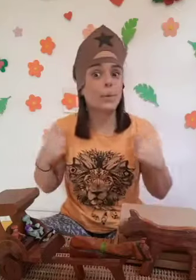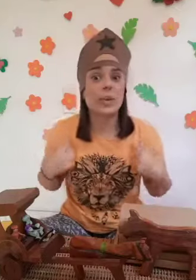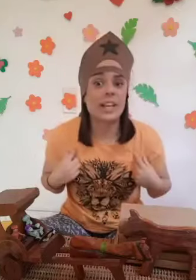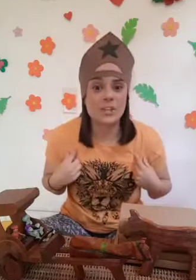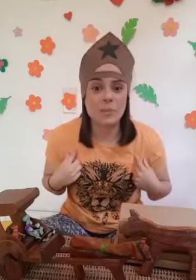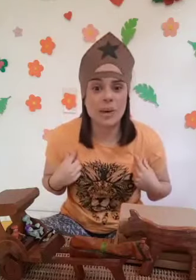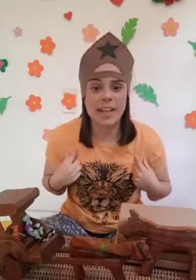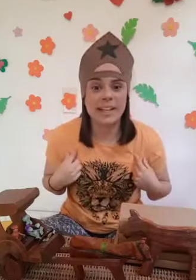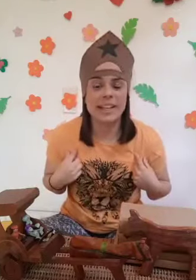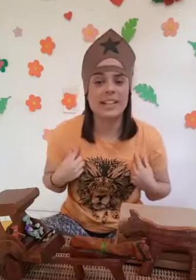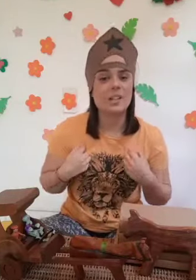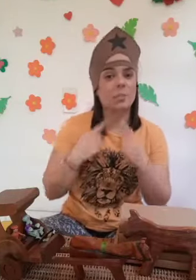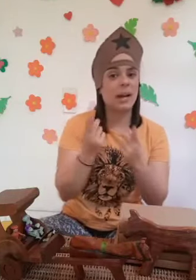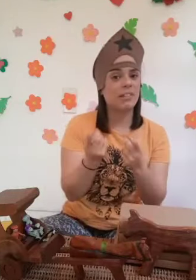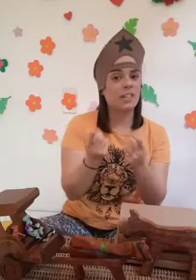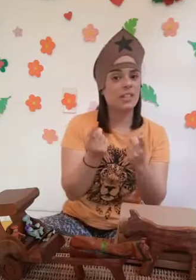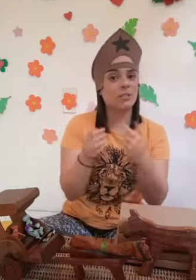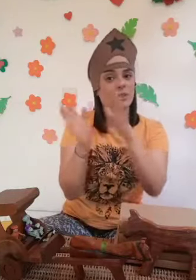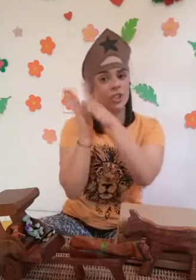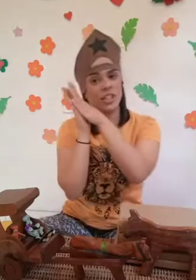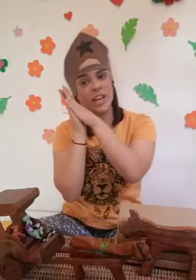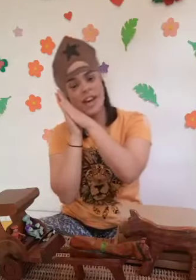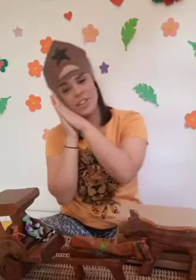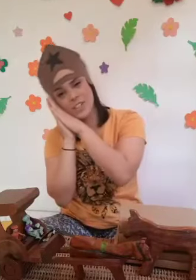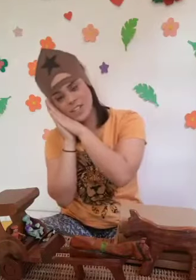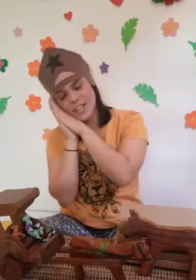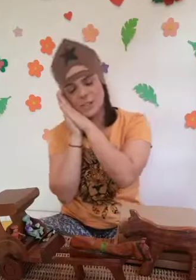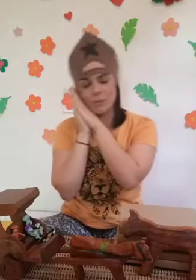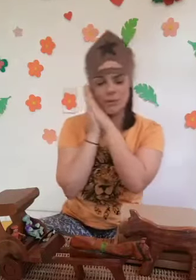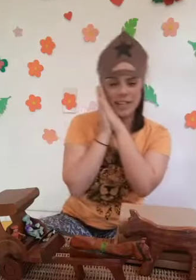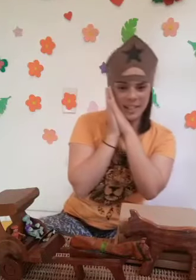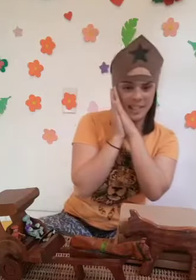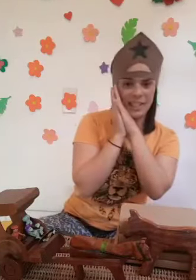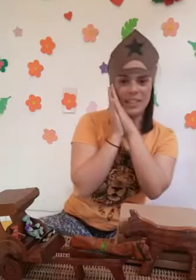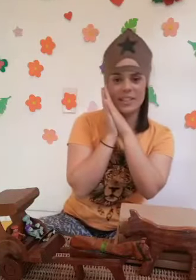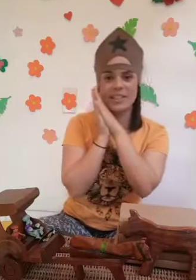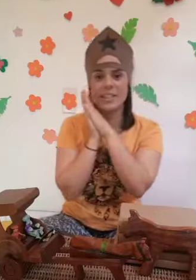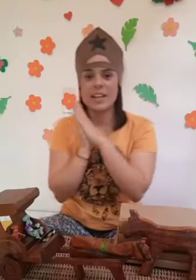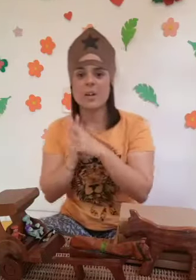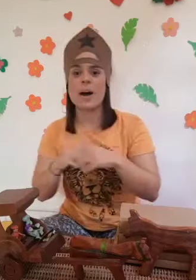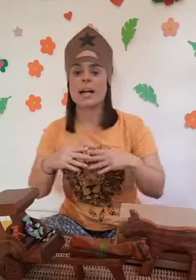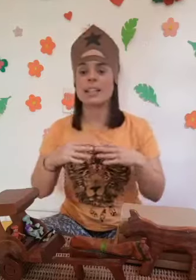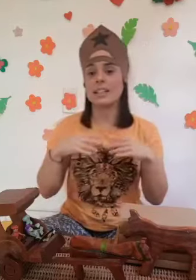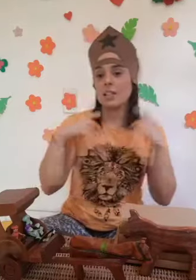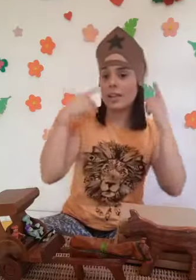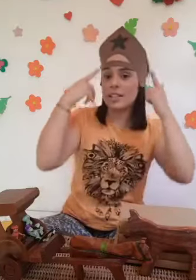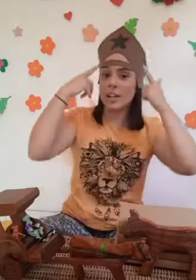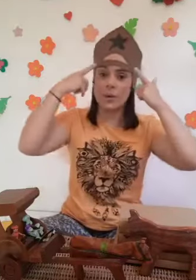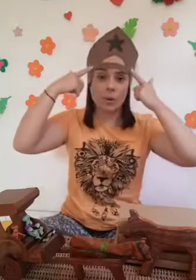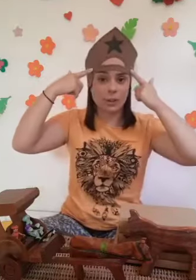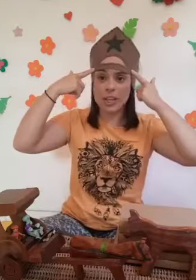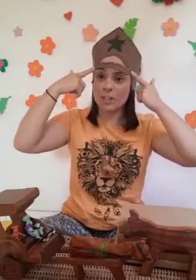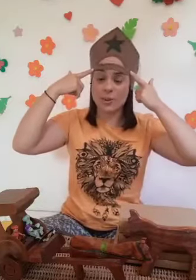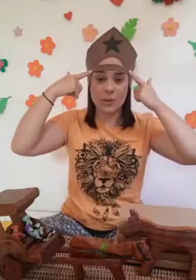Por este país, pra ver se um dia descanso feliz, guardando as